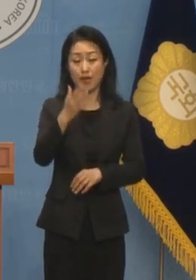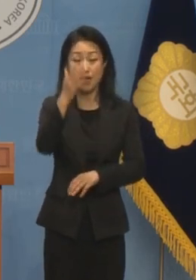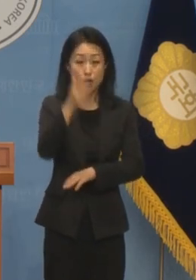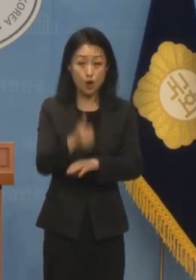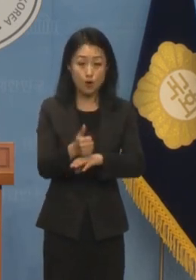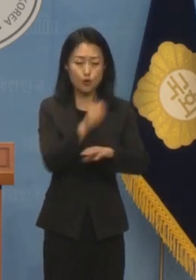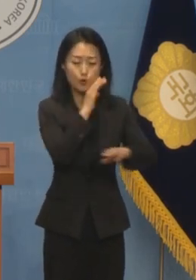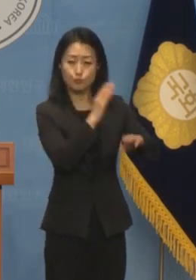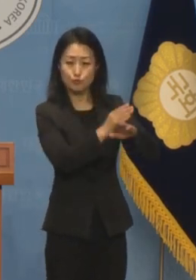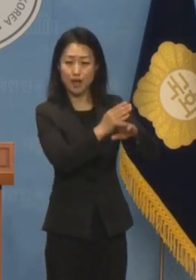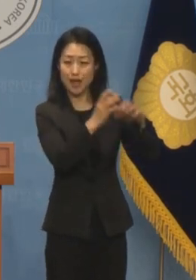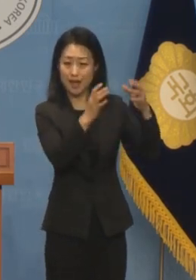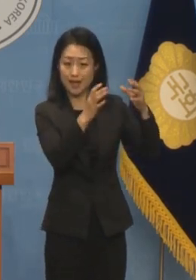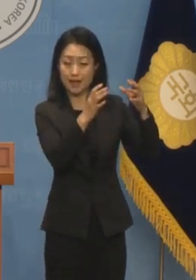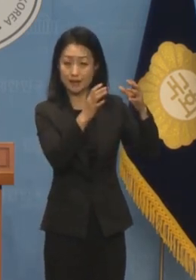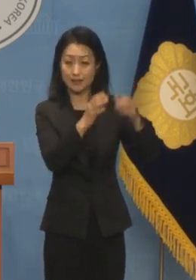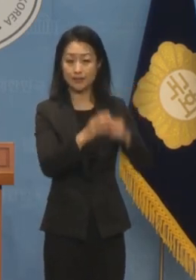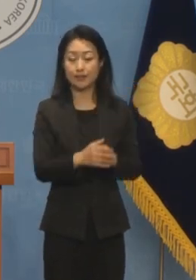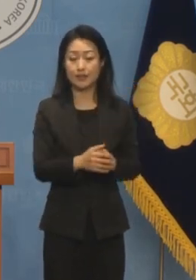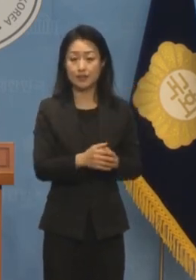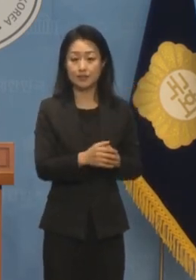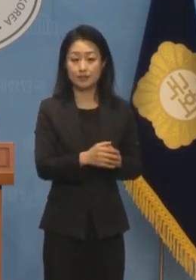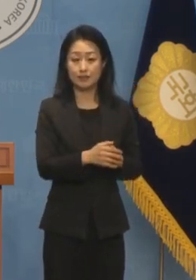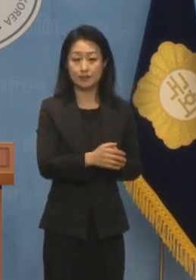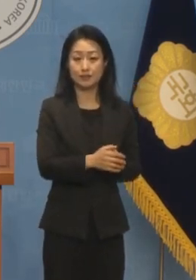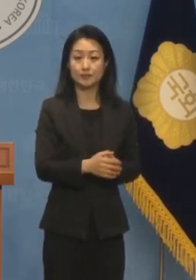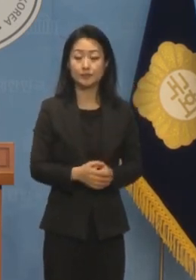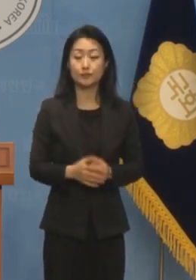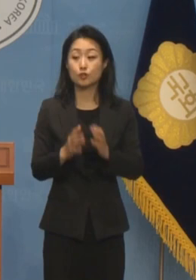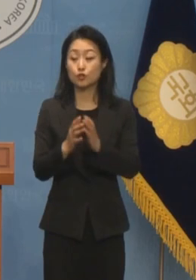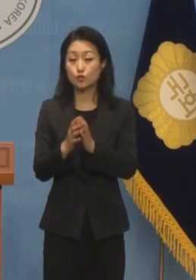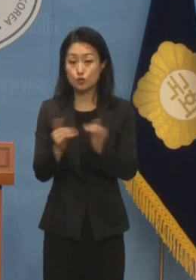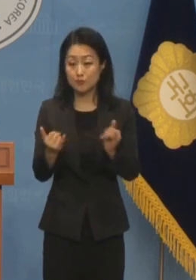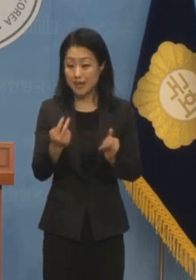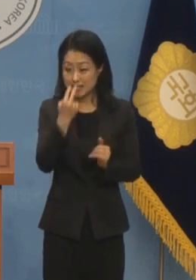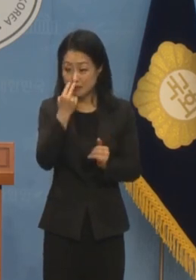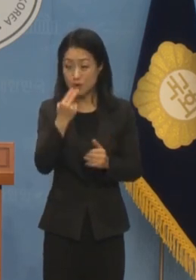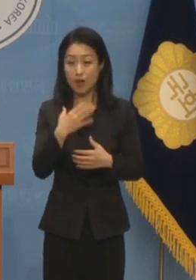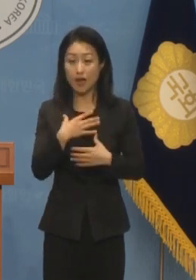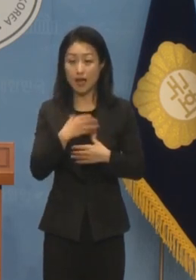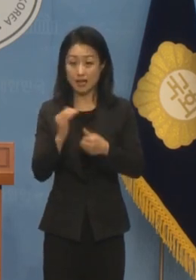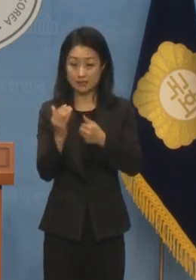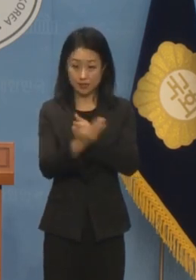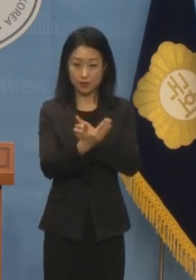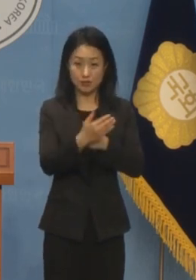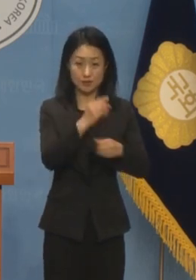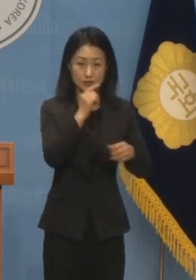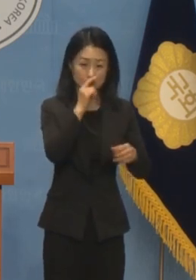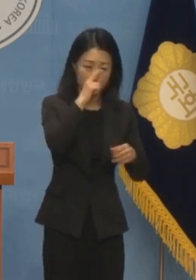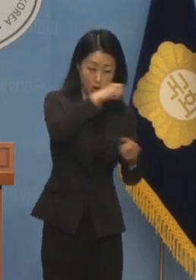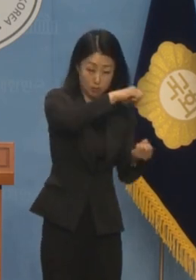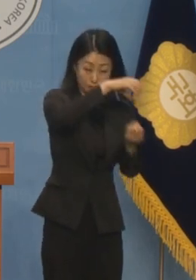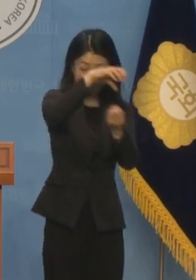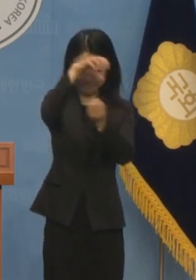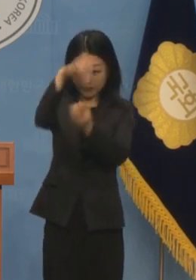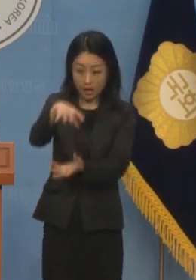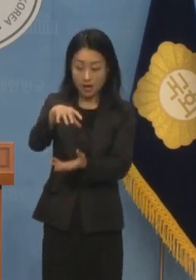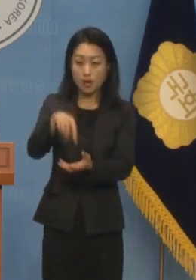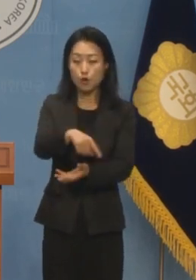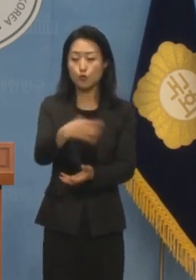가장 값싼 방법으로 국민의 생명과 안전을 위협하고